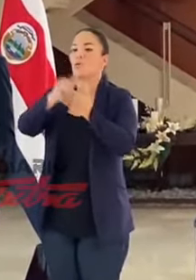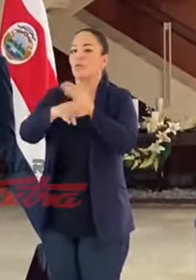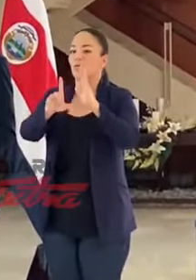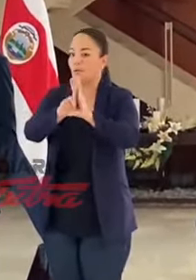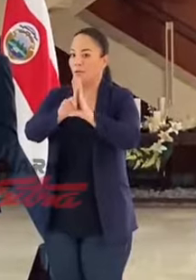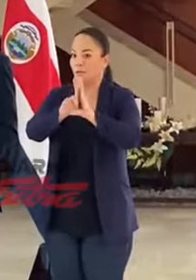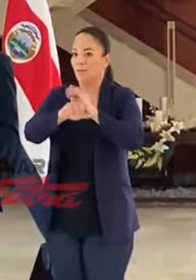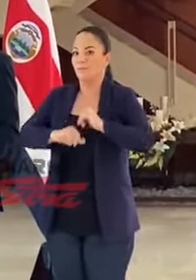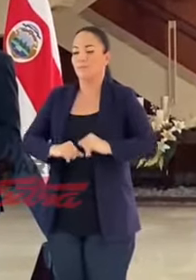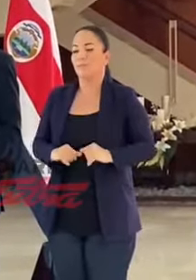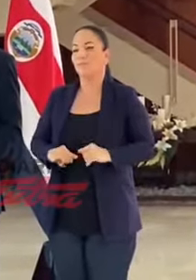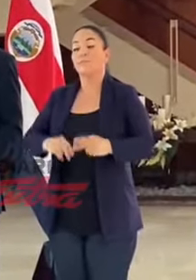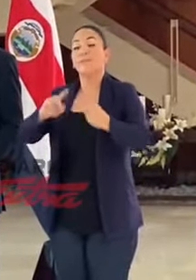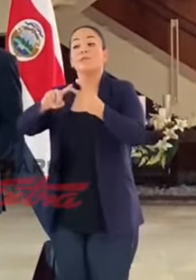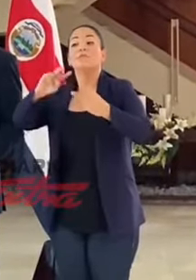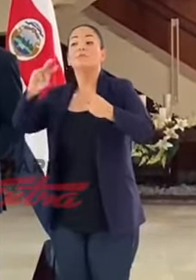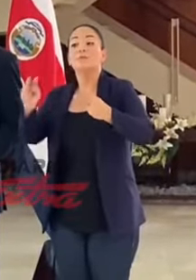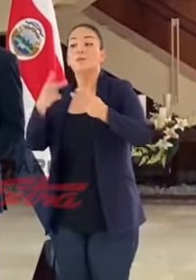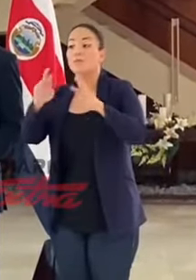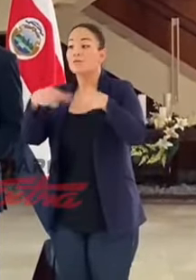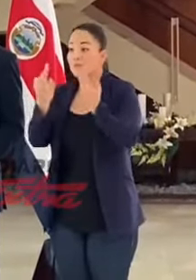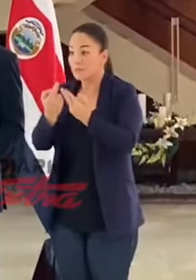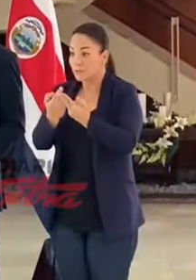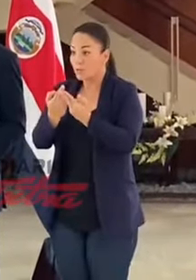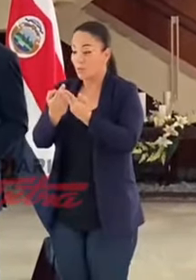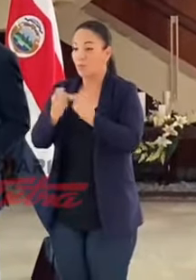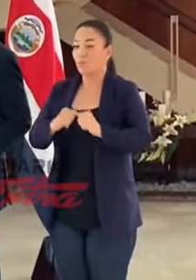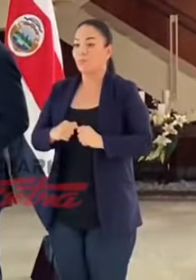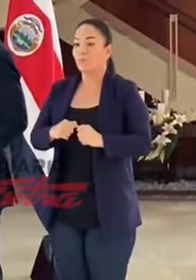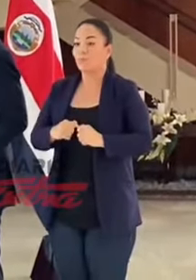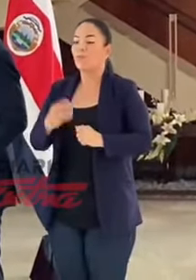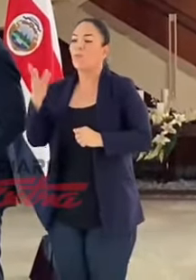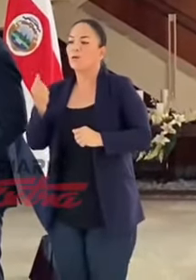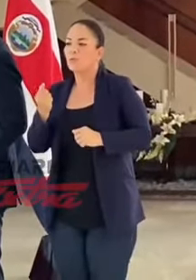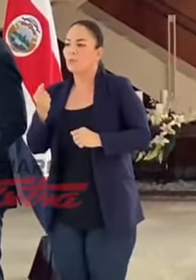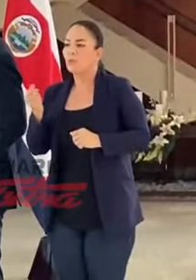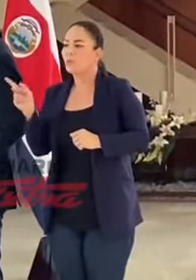ley. En la segunda sesión fueron